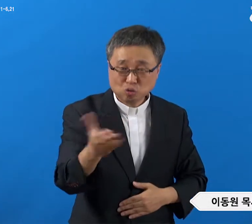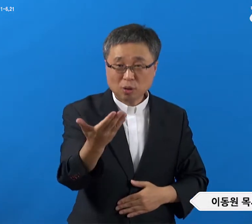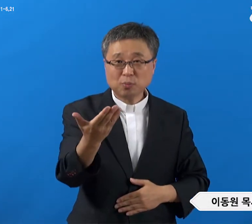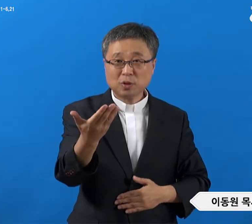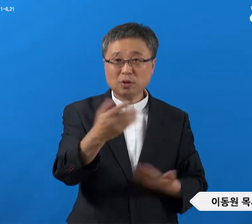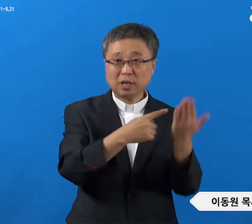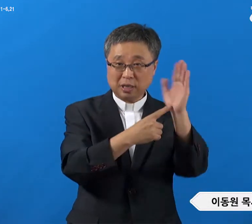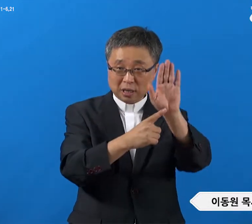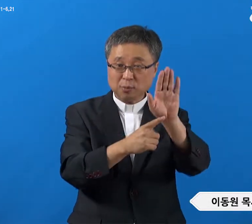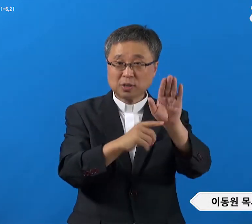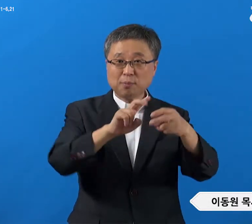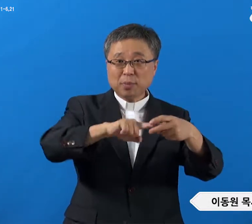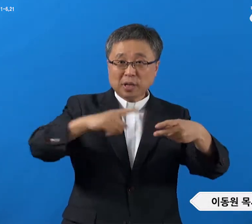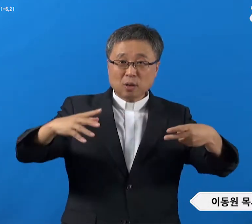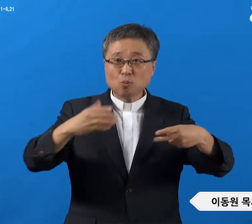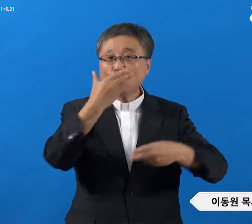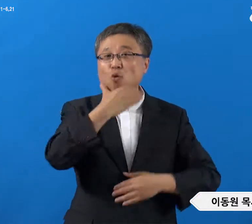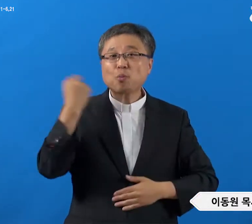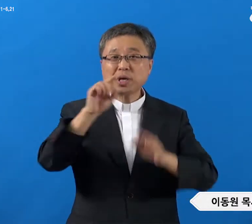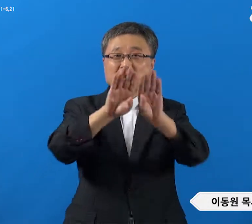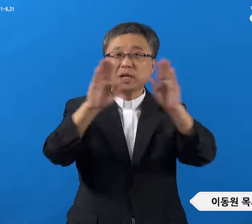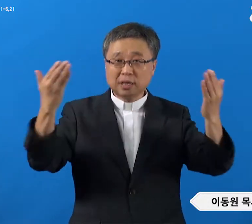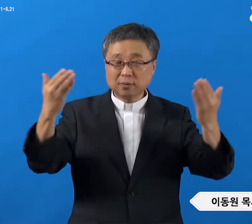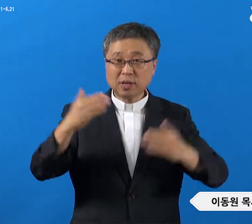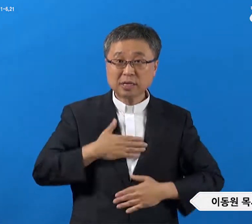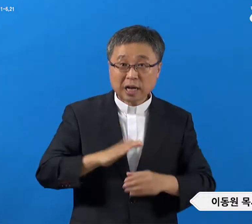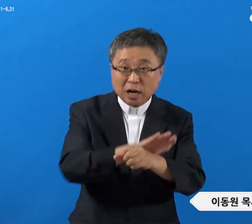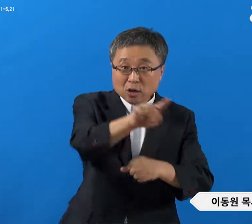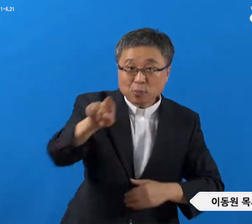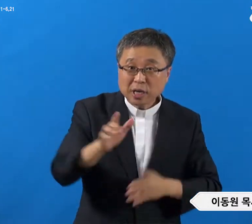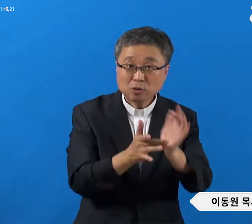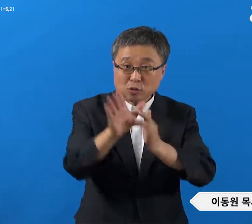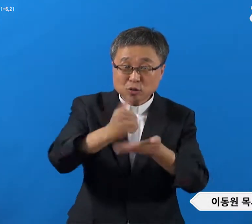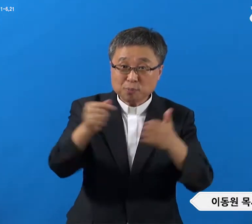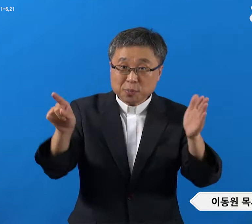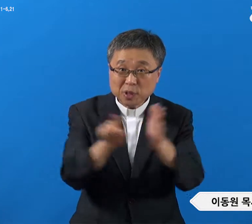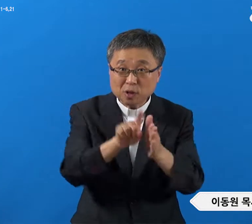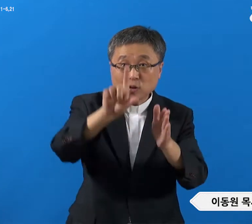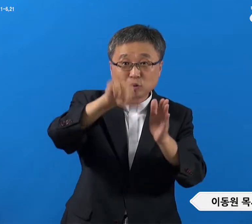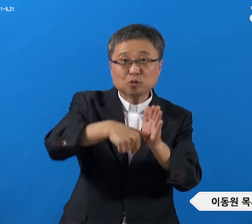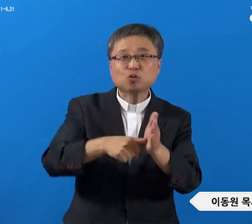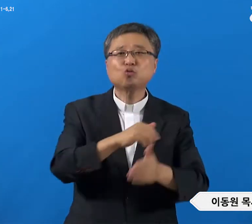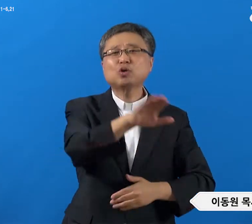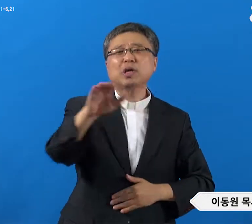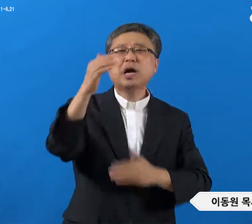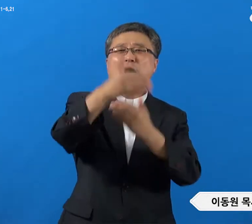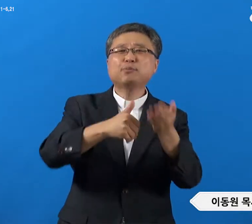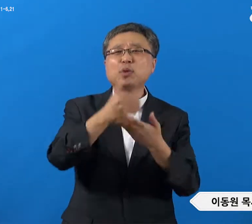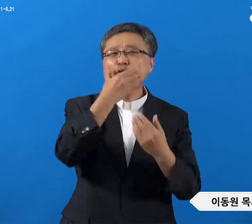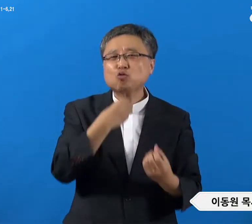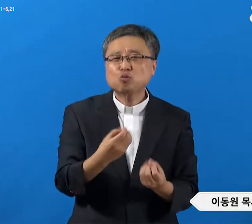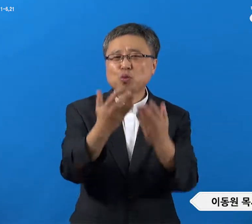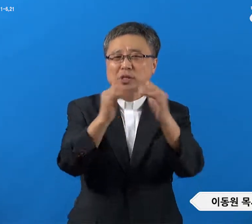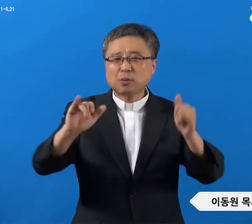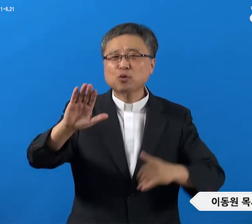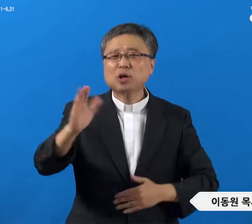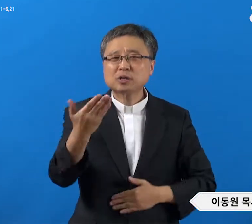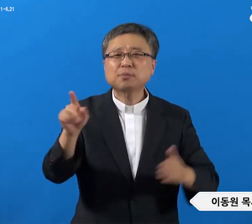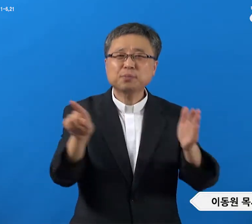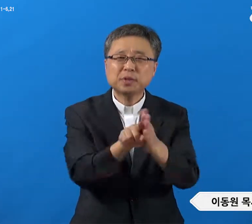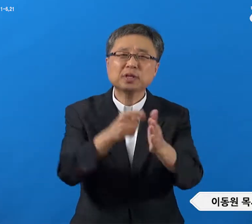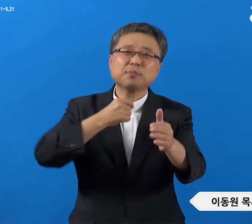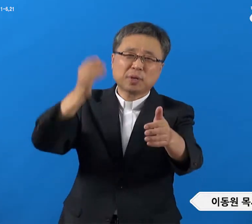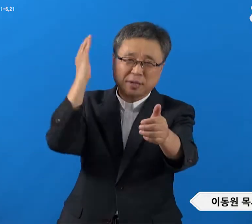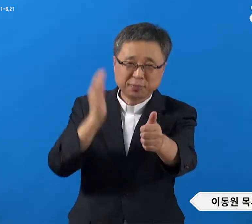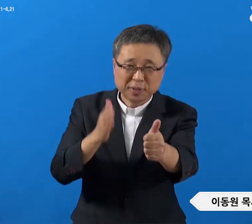것입니다. 그러므로 사랑하는 여러분, 우리가 예수를 믿는 그 순간 우리는 하나님의 축복의 사람이 되는 것을 믿으시기